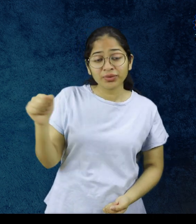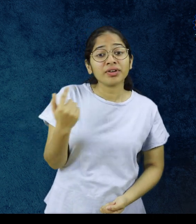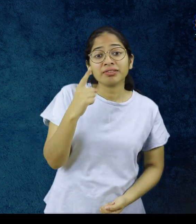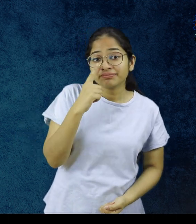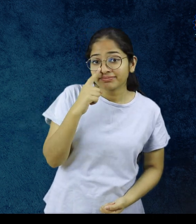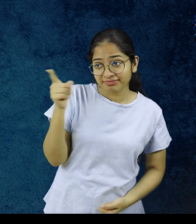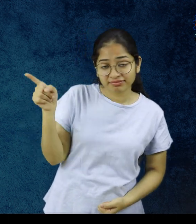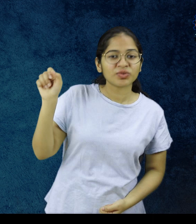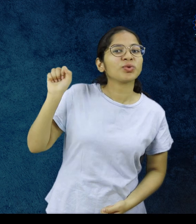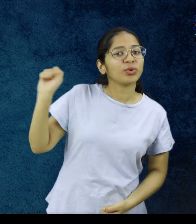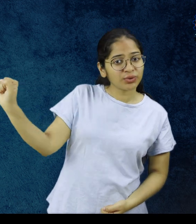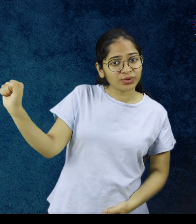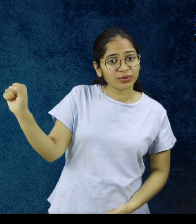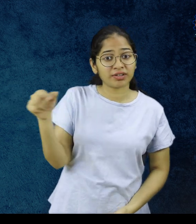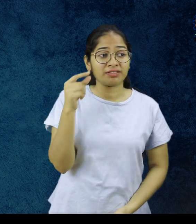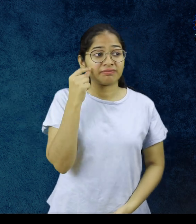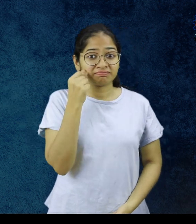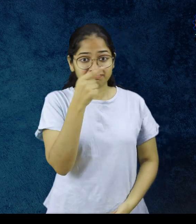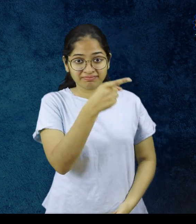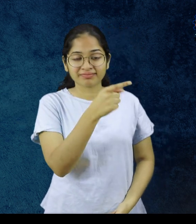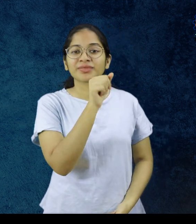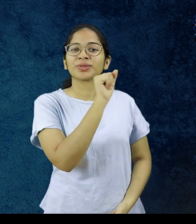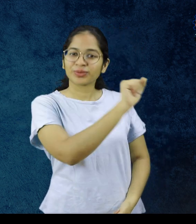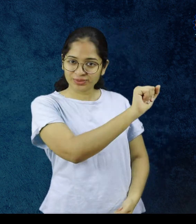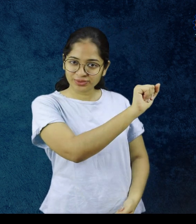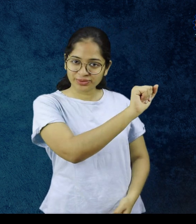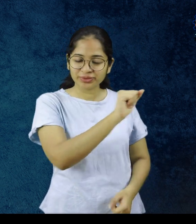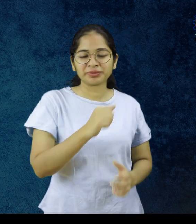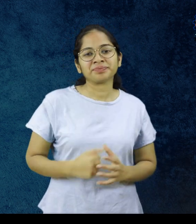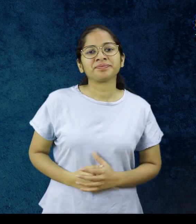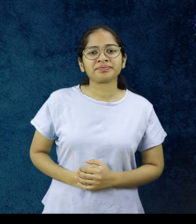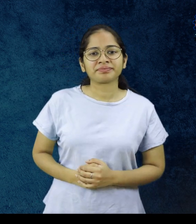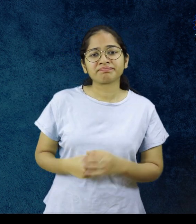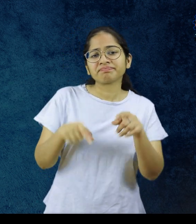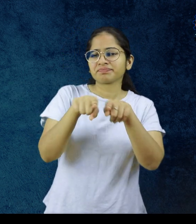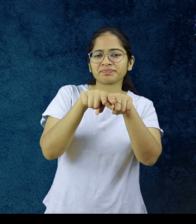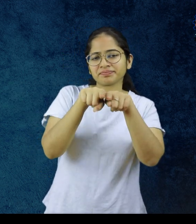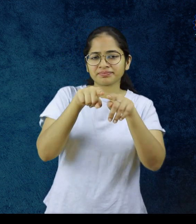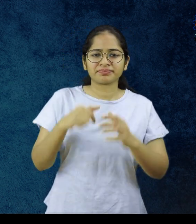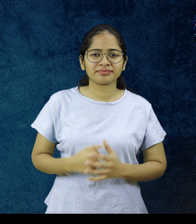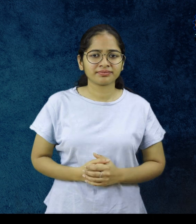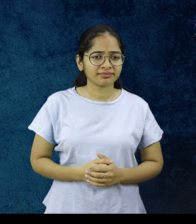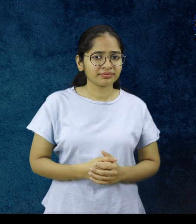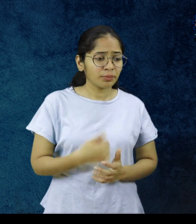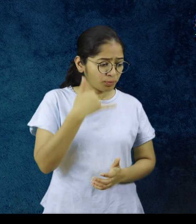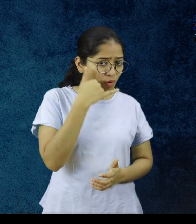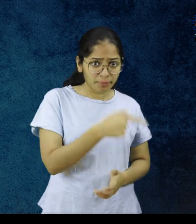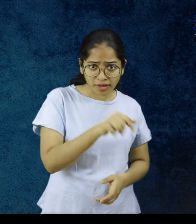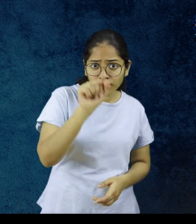उसे लड़की का इस लड़के का उदाहरण के लिए क्या यह मोबाइल